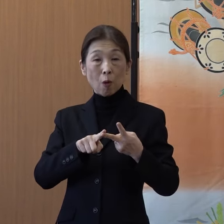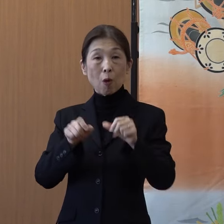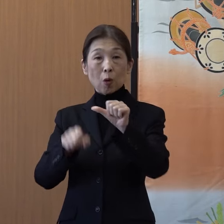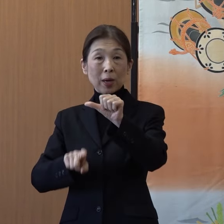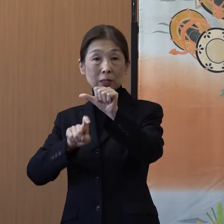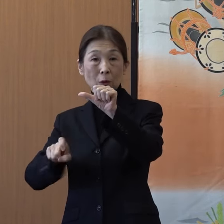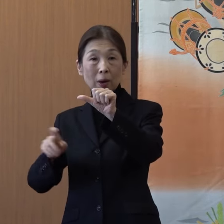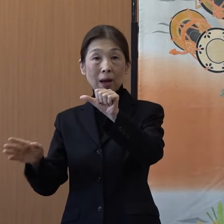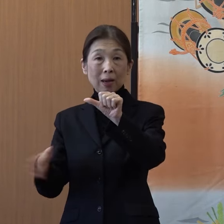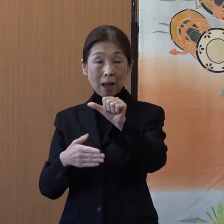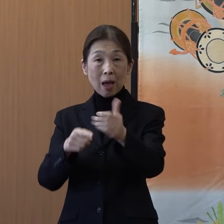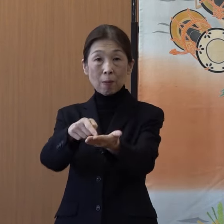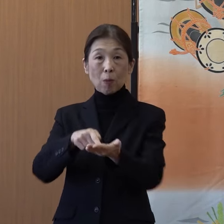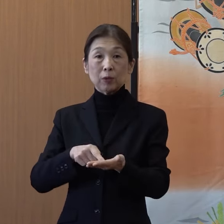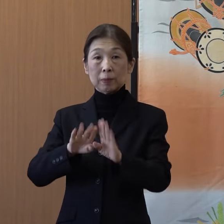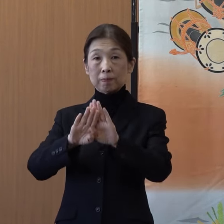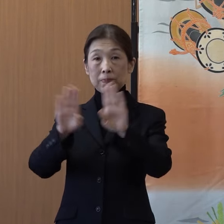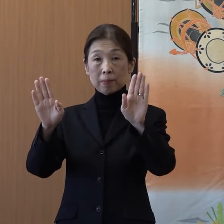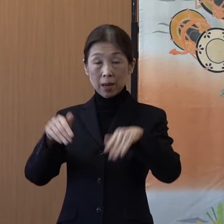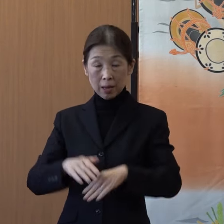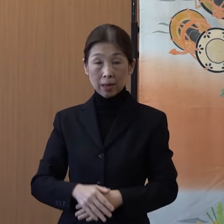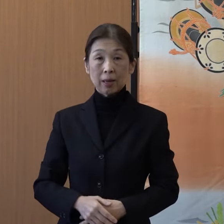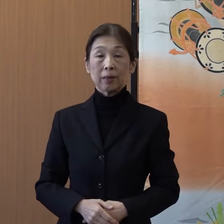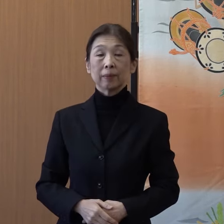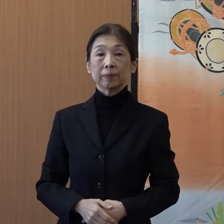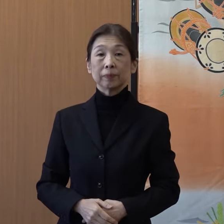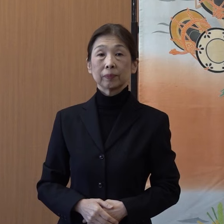から開始をしております。